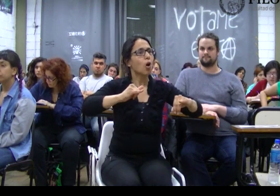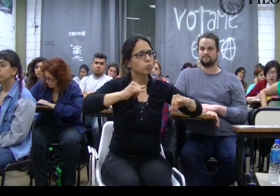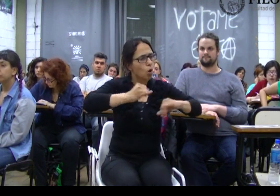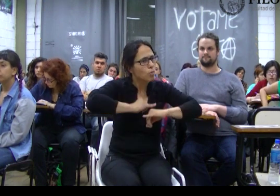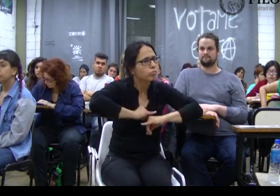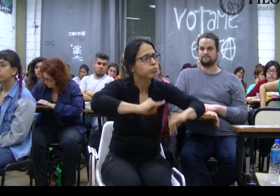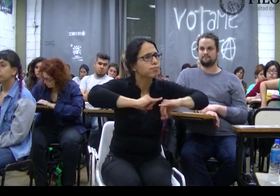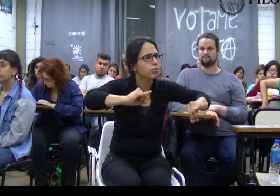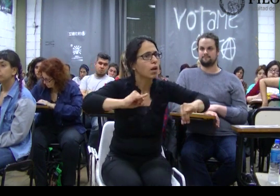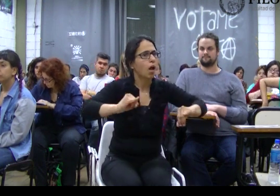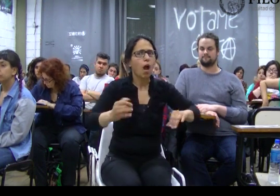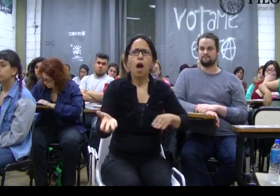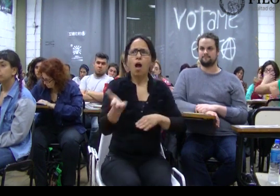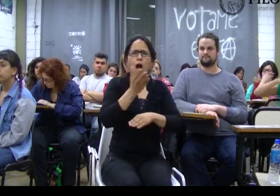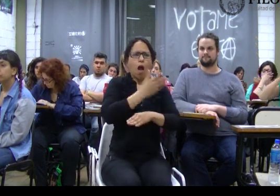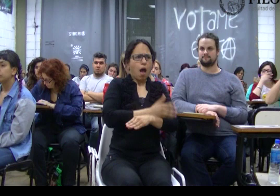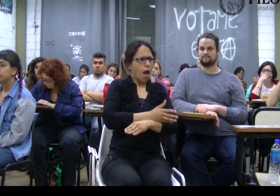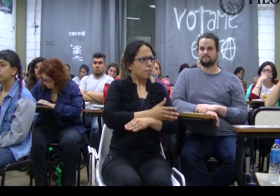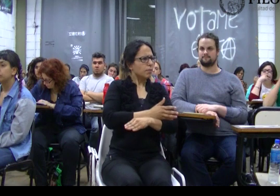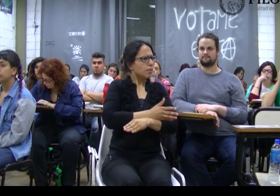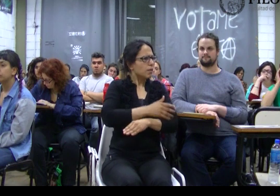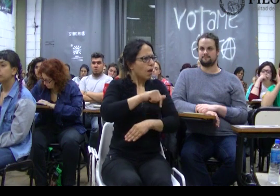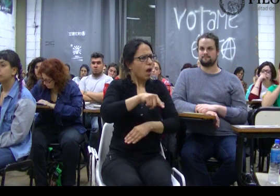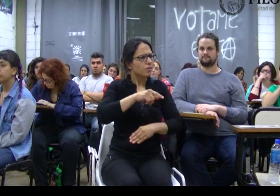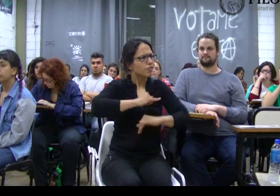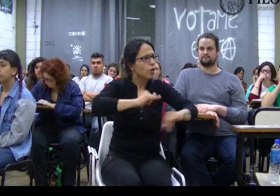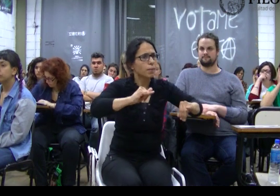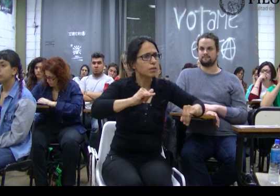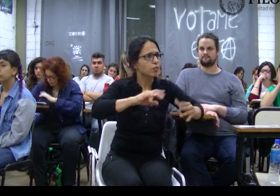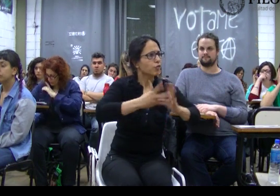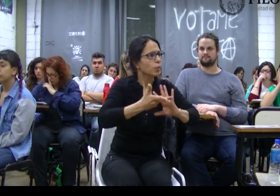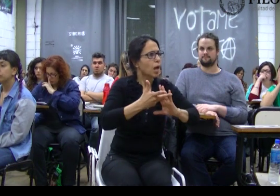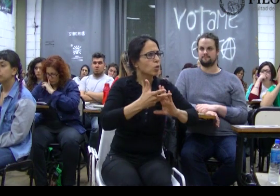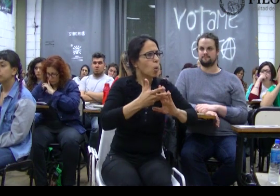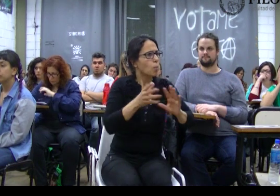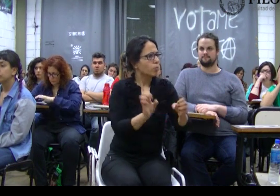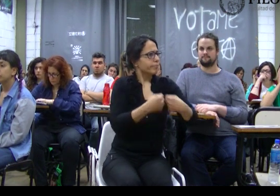era vedada para todos, todas y todos.